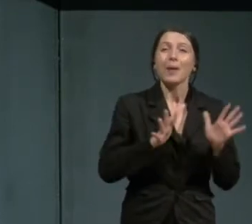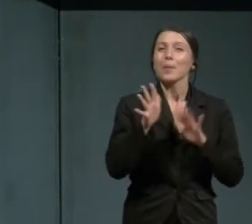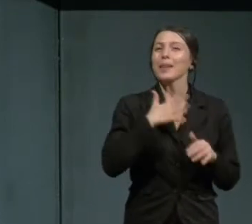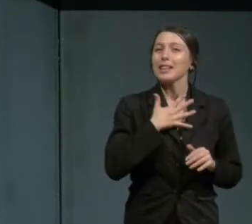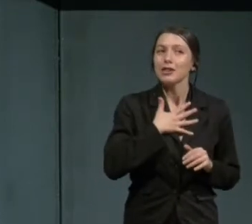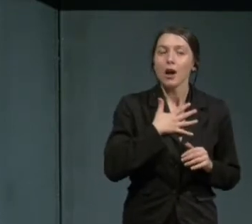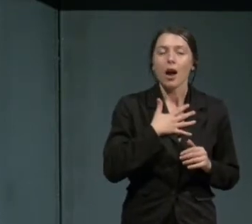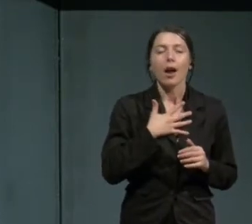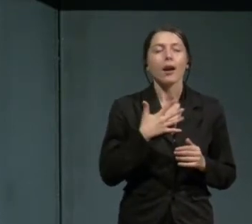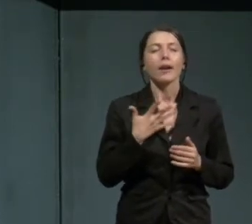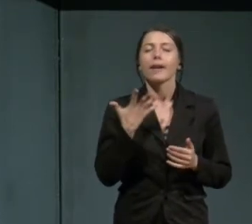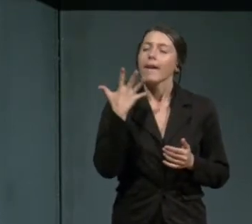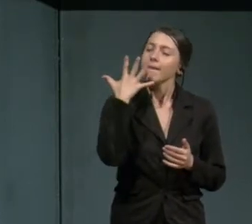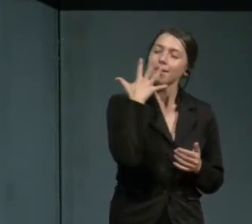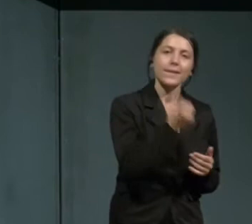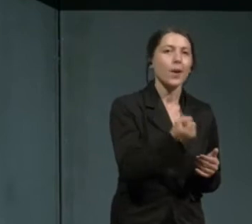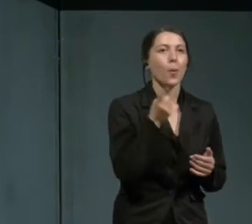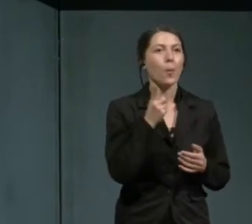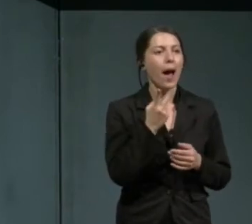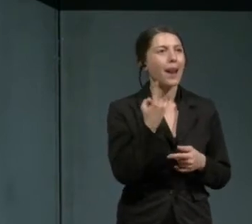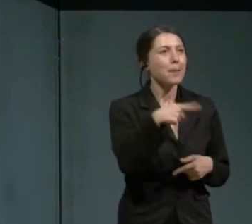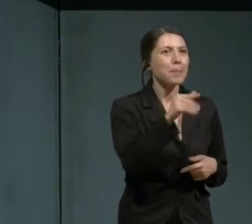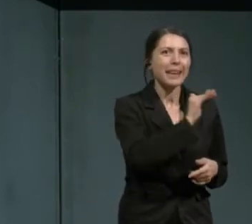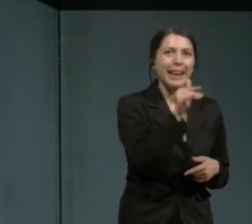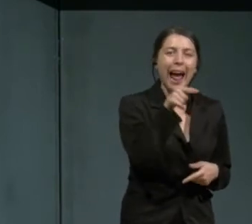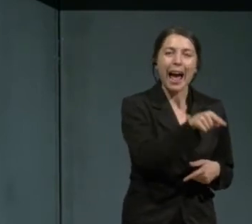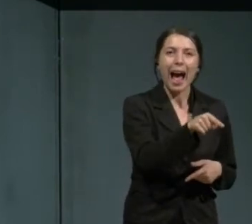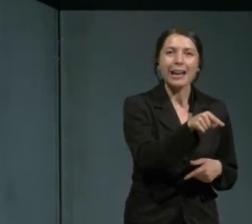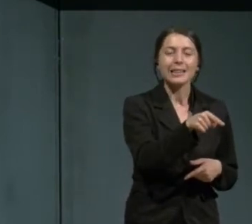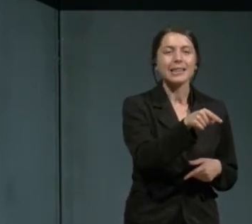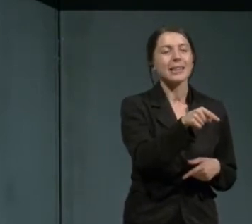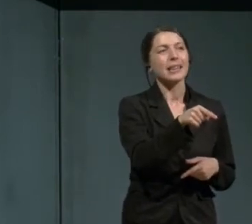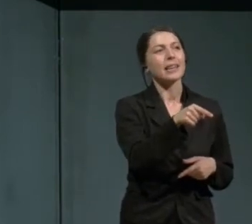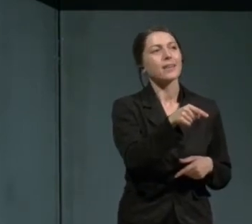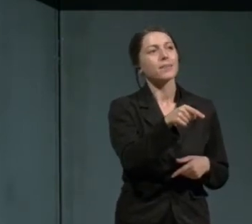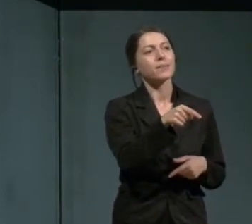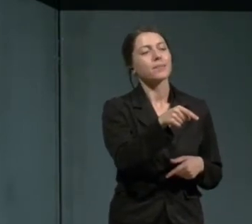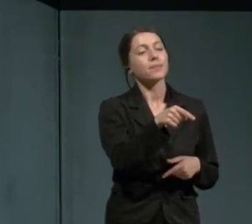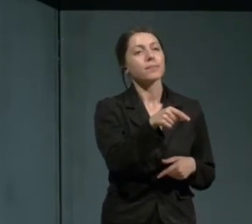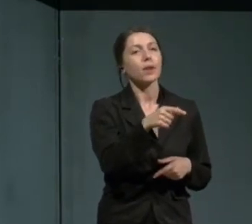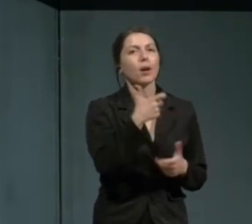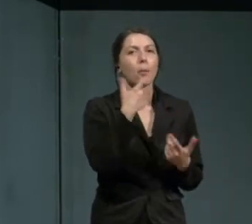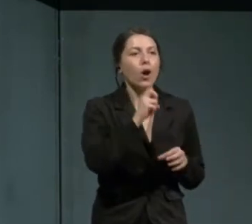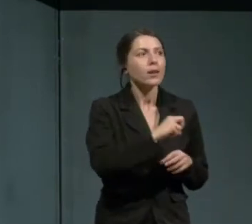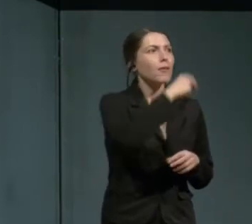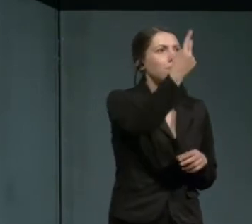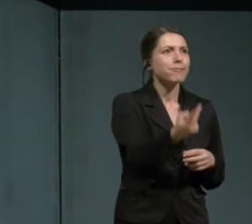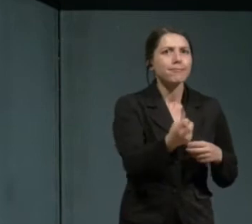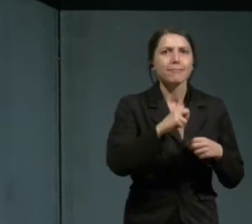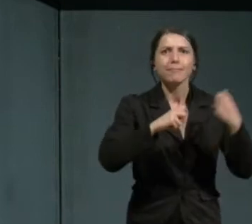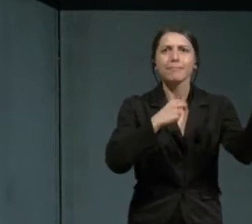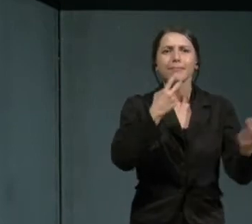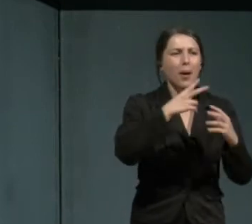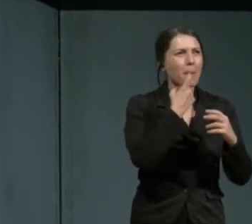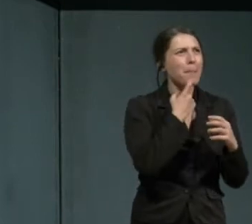affascinata da questi ragazzi che si tuffano da questi da